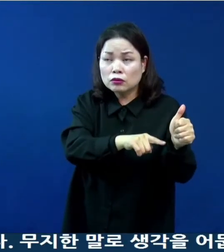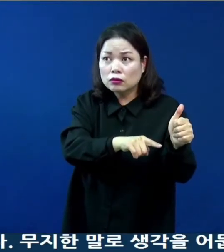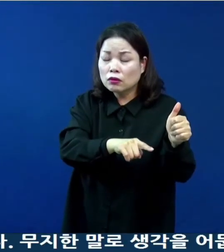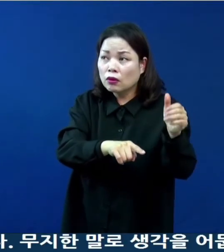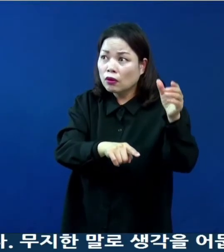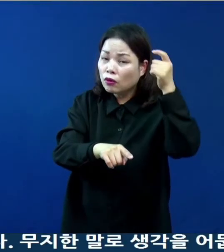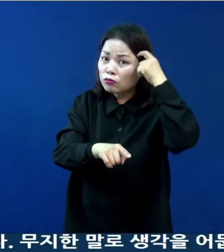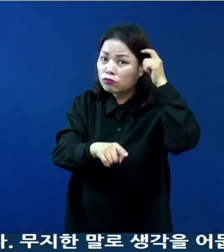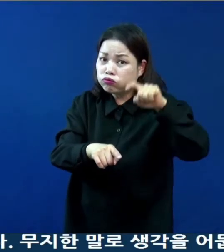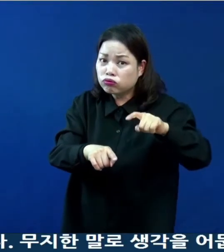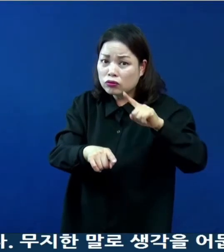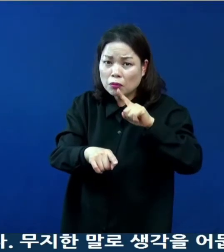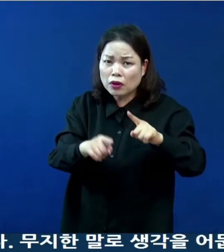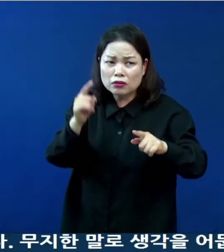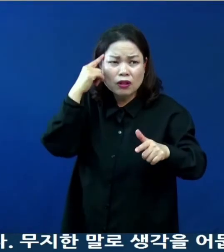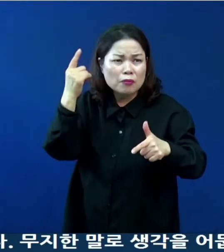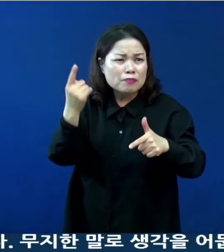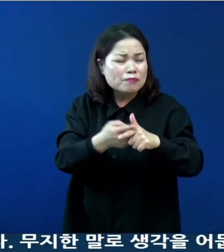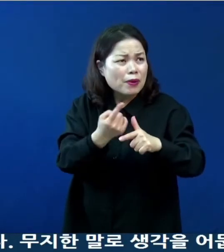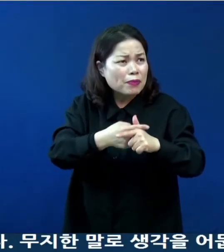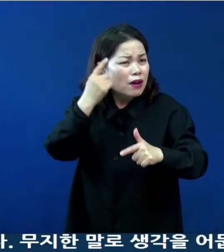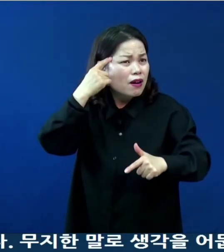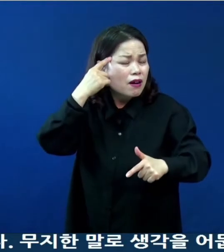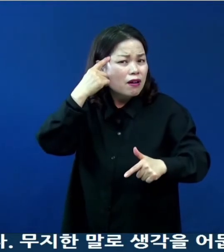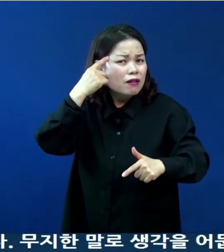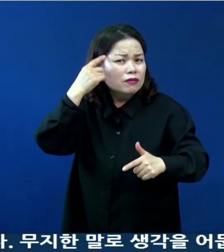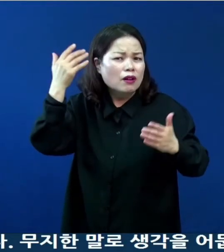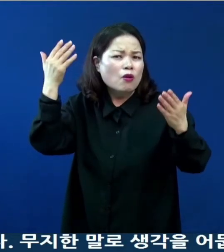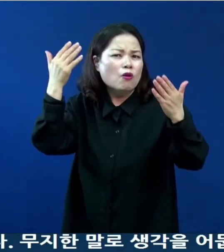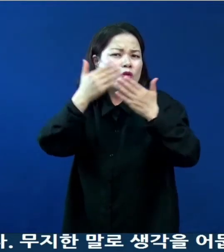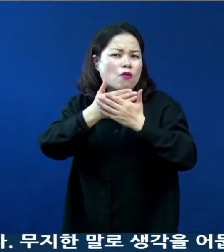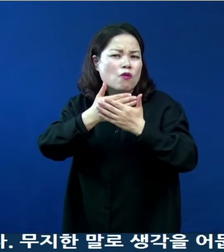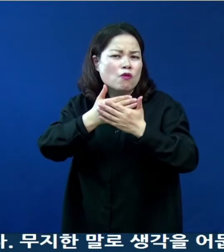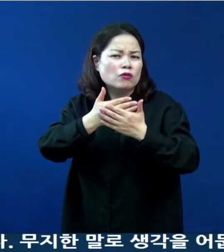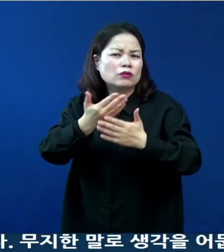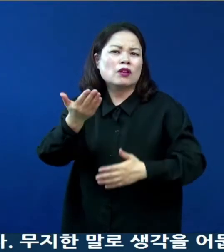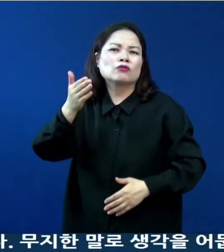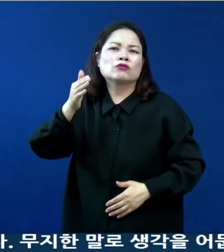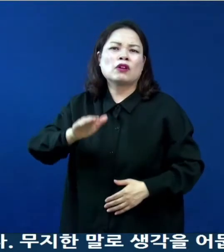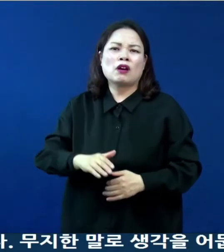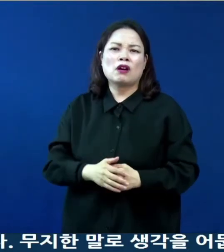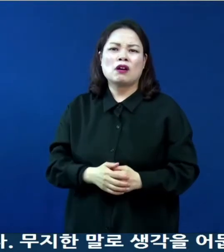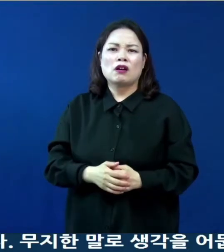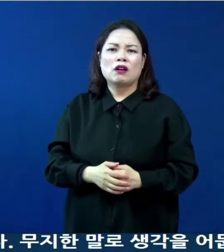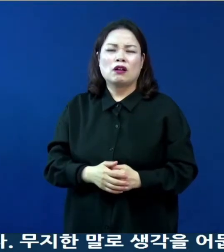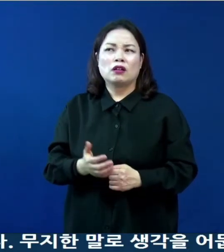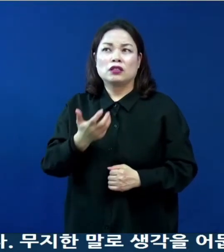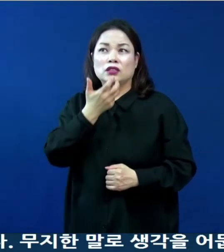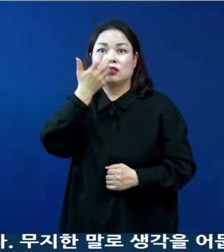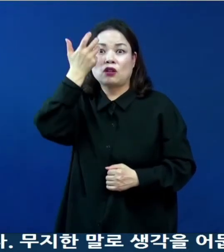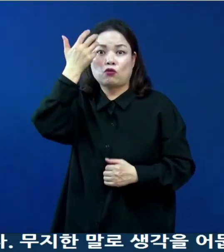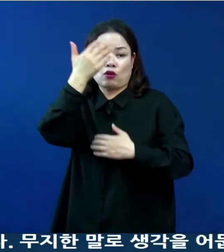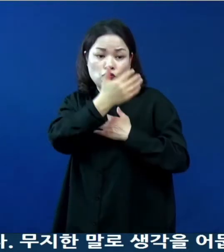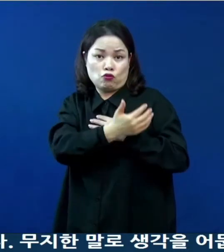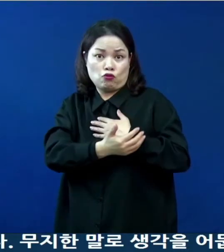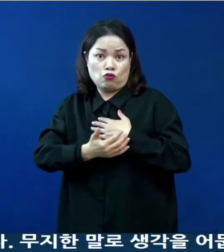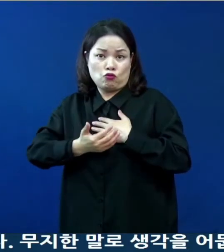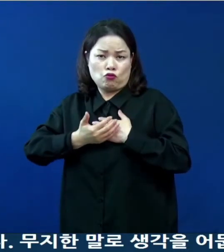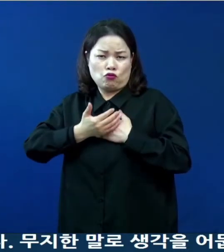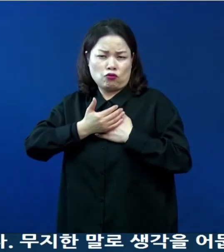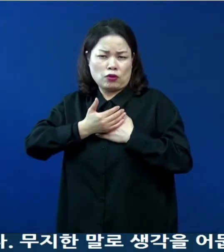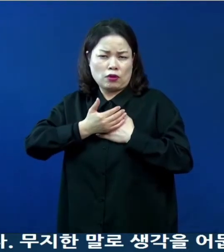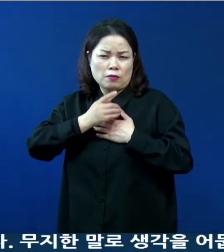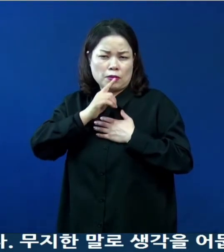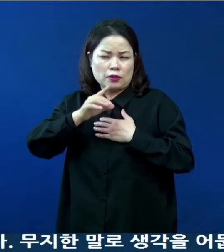무지한 말로 생각을 어둡게 하는 자였구나라는 것이 욥의 영과 육에 완전히 이 말씀이